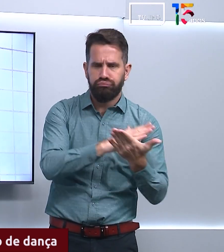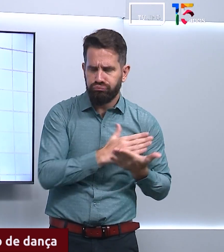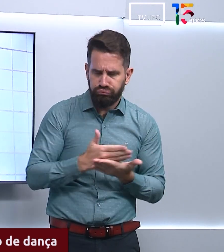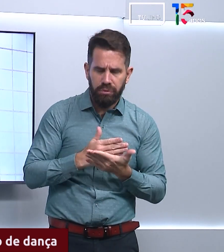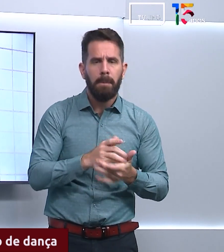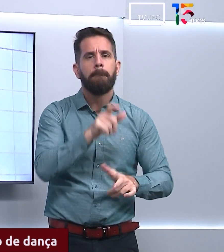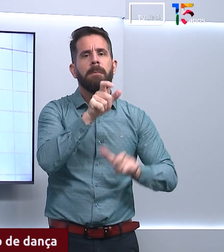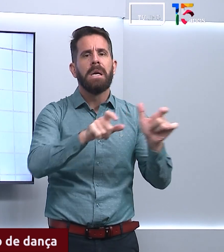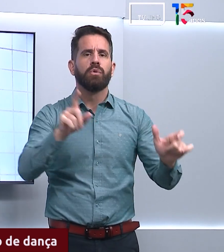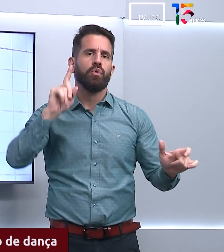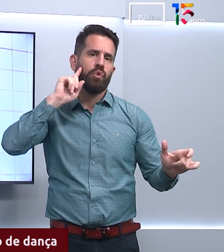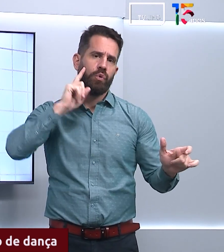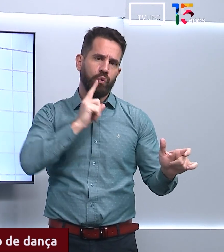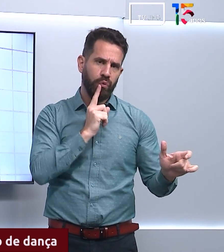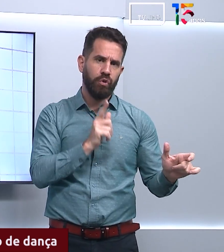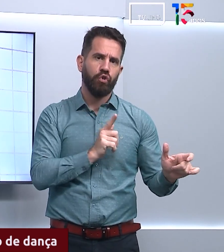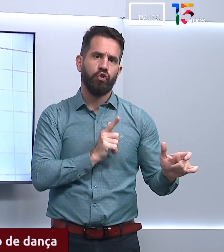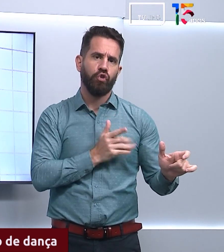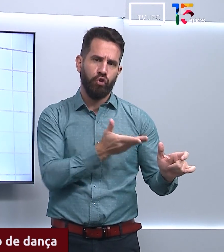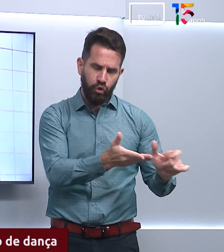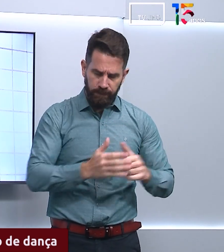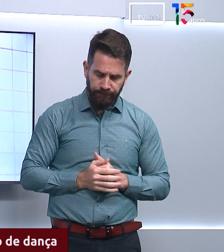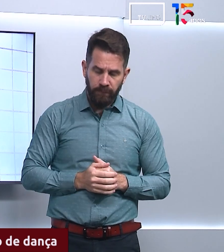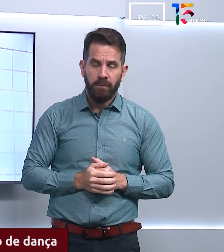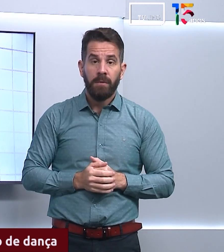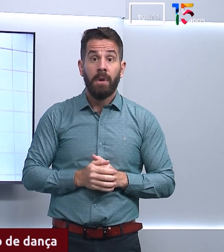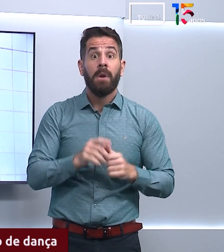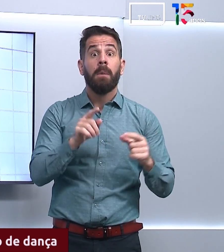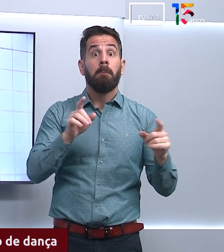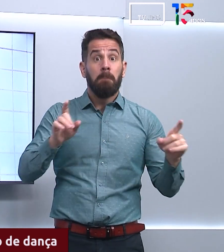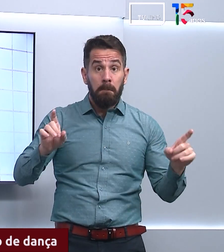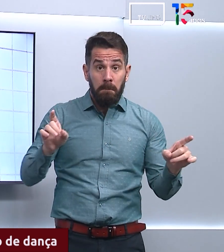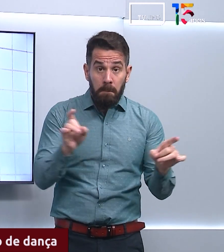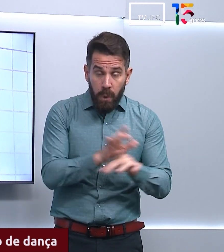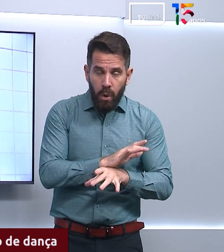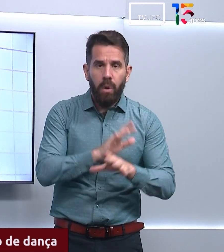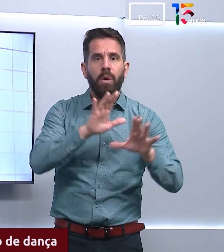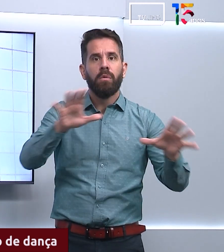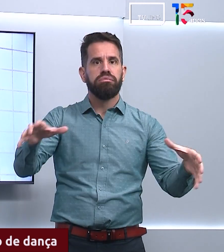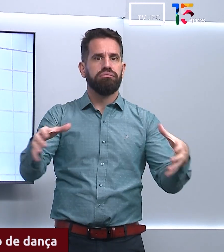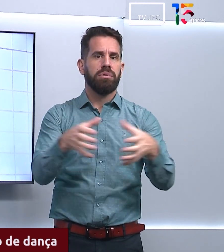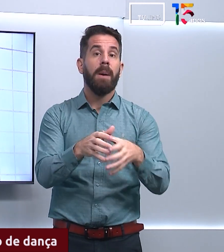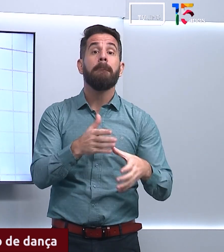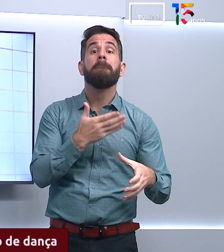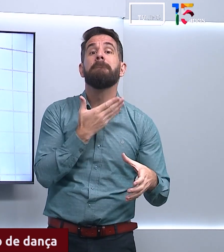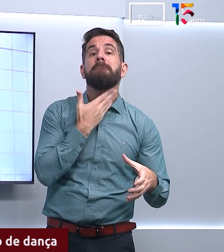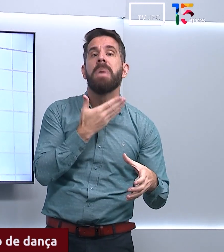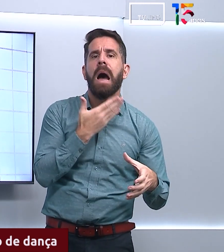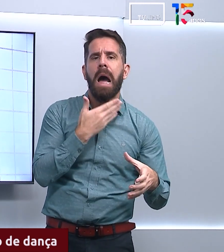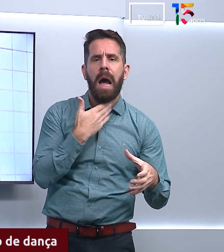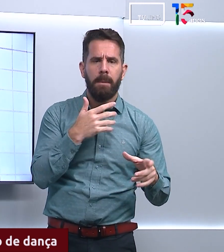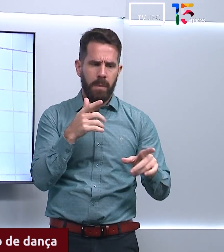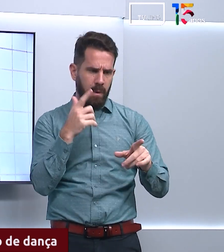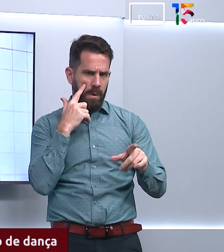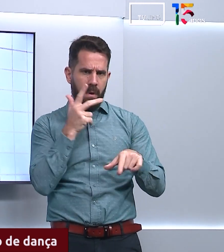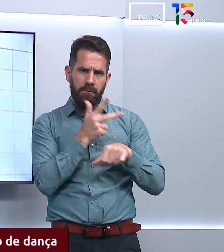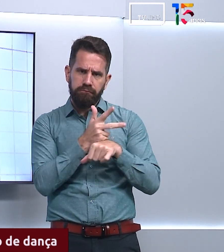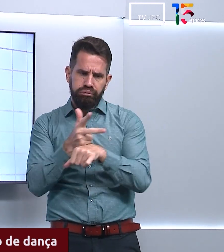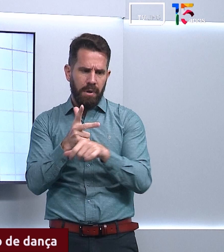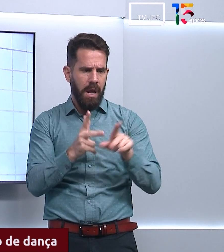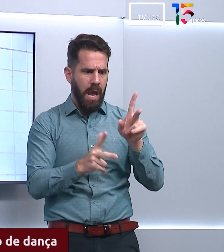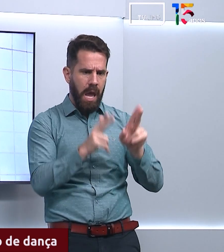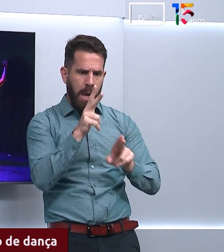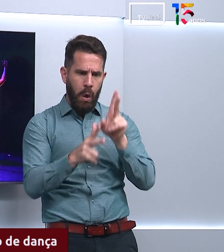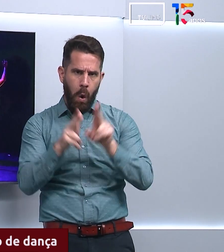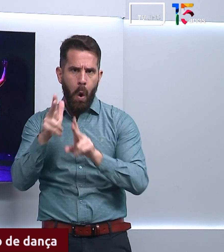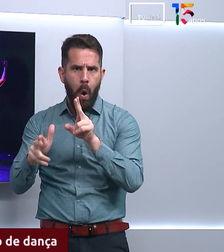deficientes auditivos e depois a gente vai reunir esses bate-papos fazer um recorte da interpretação